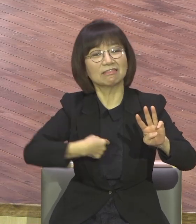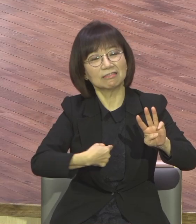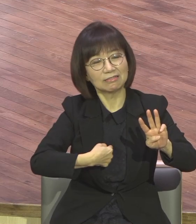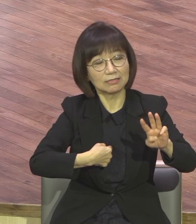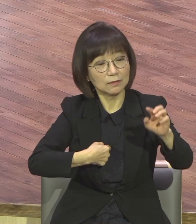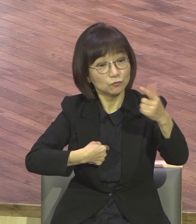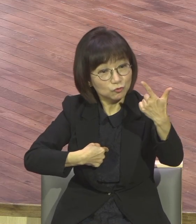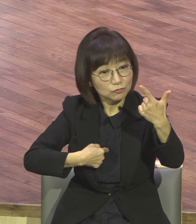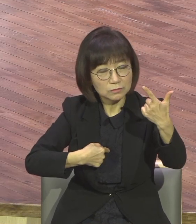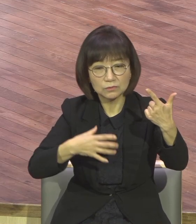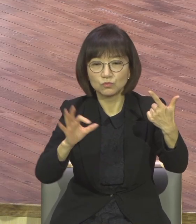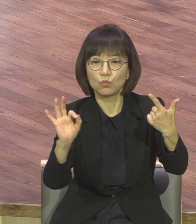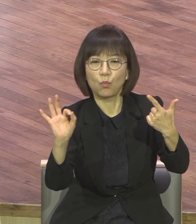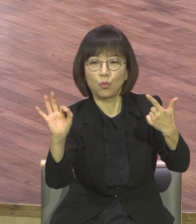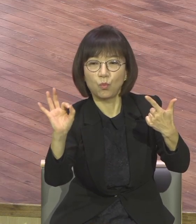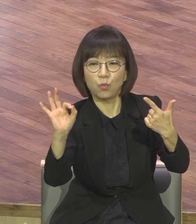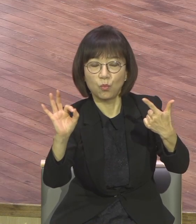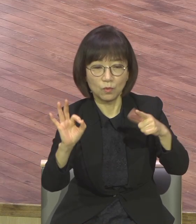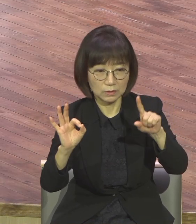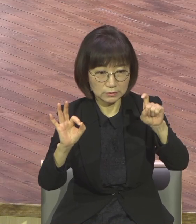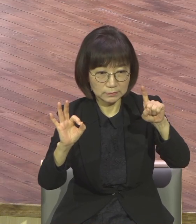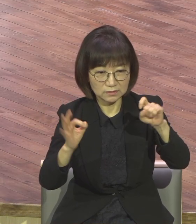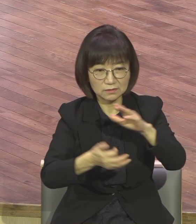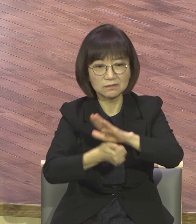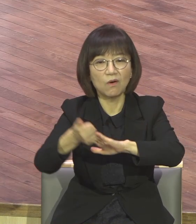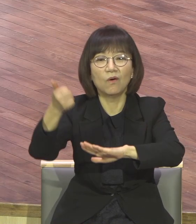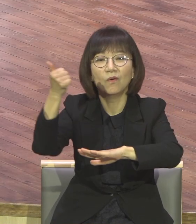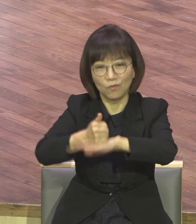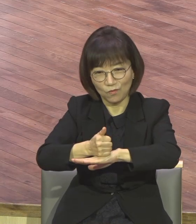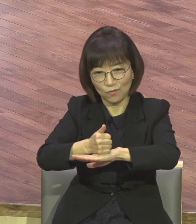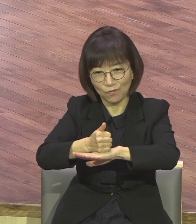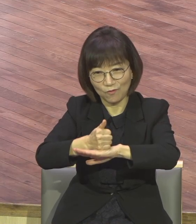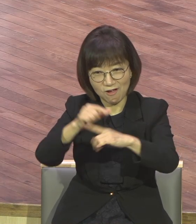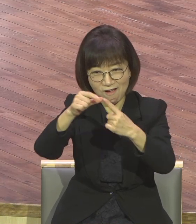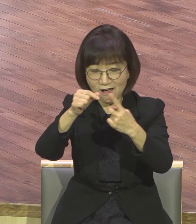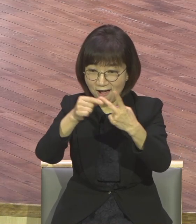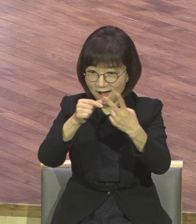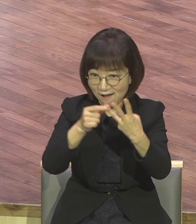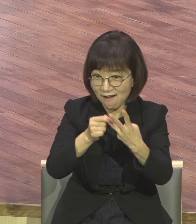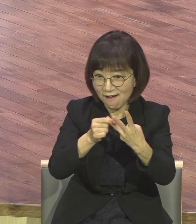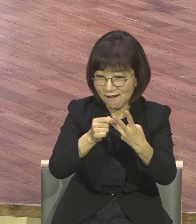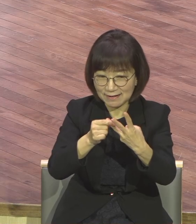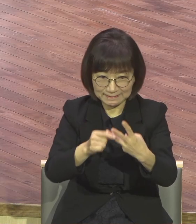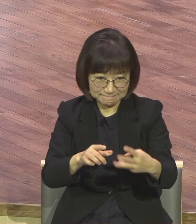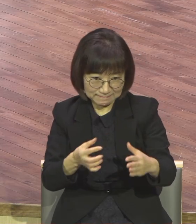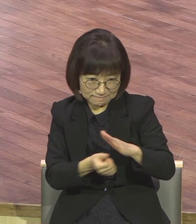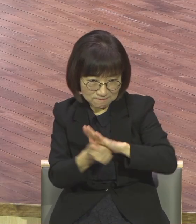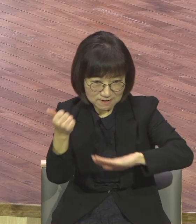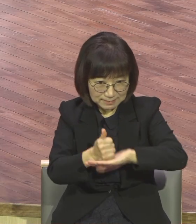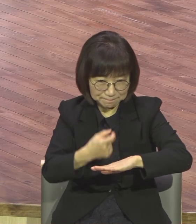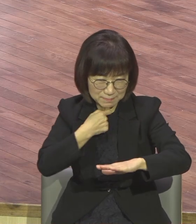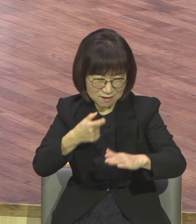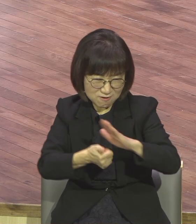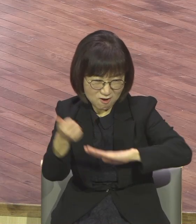창세기 6장 물질, 창세기 11장 성공, 수단 방법 가리지 않고 성공할 거야.